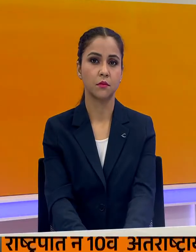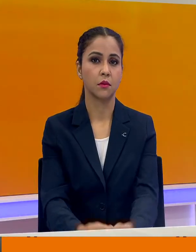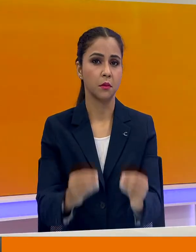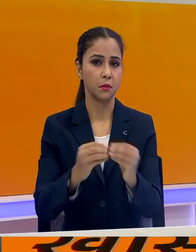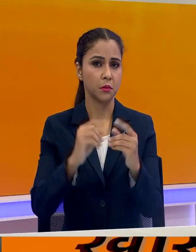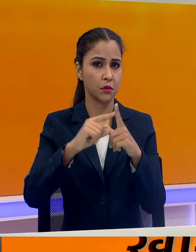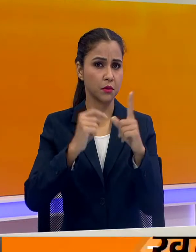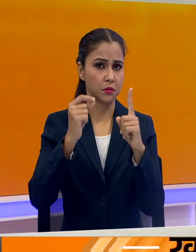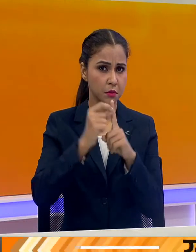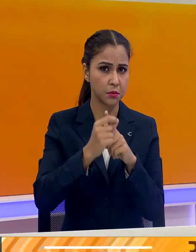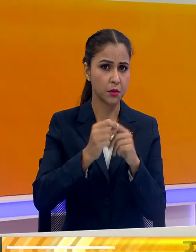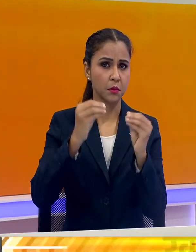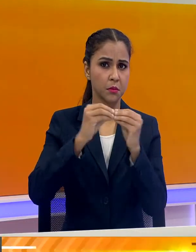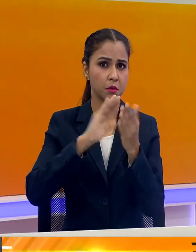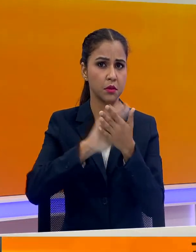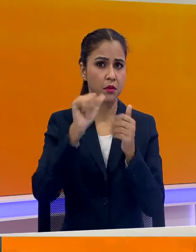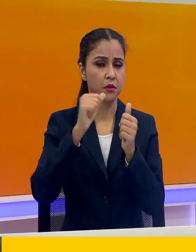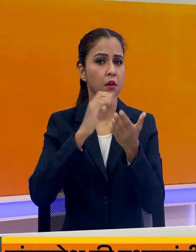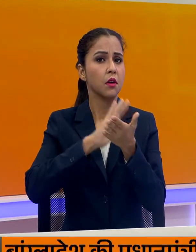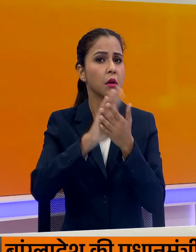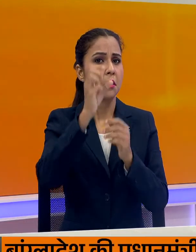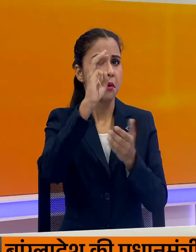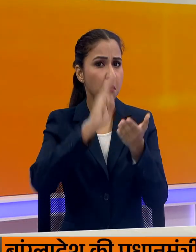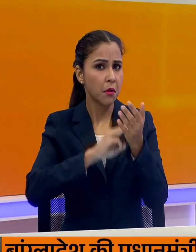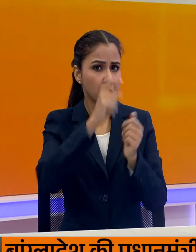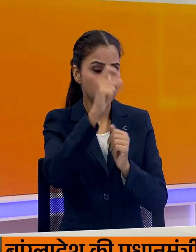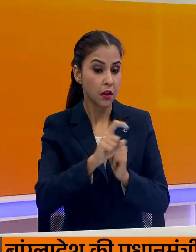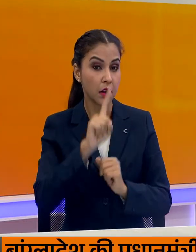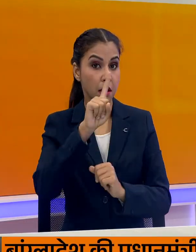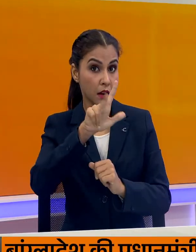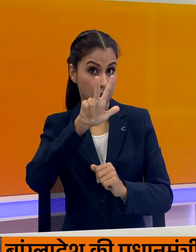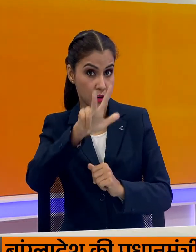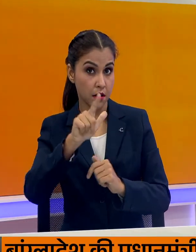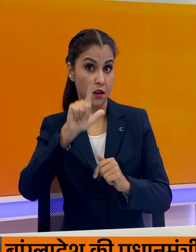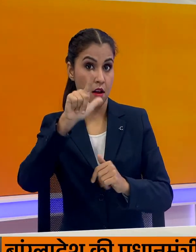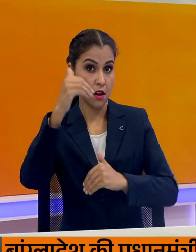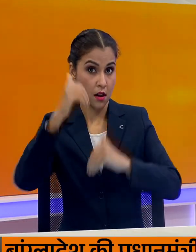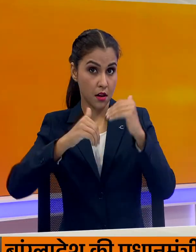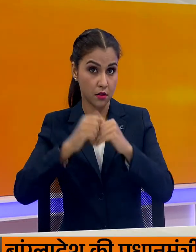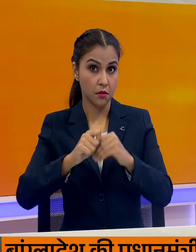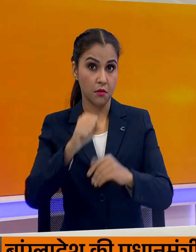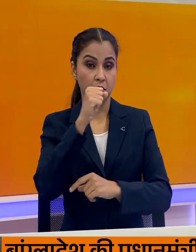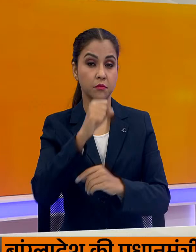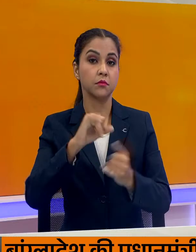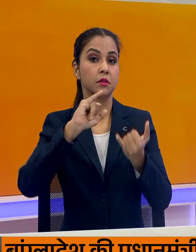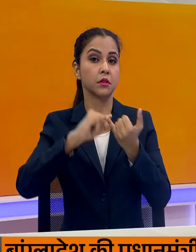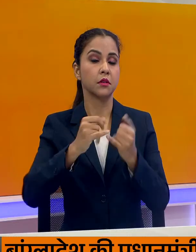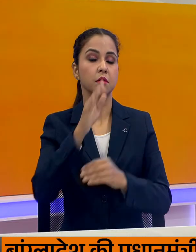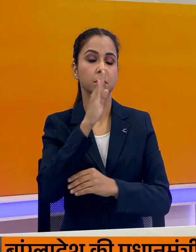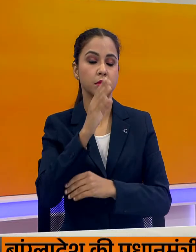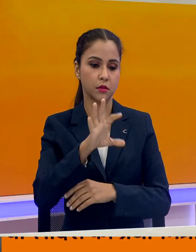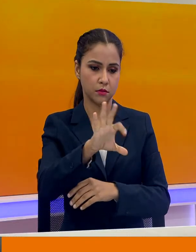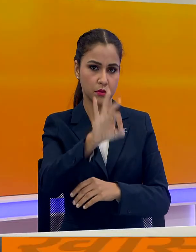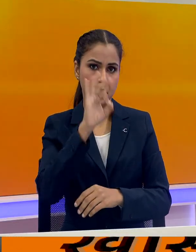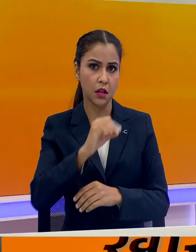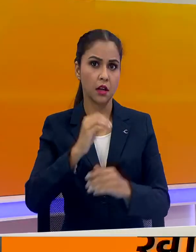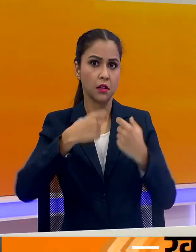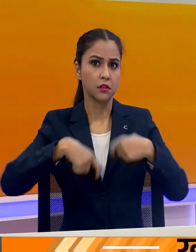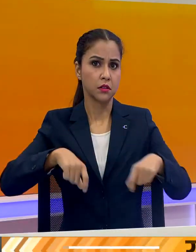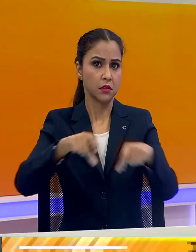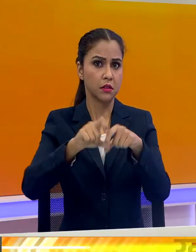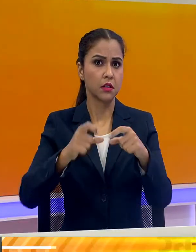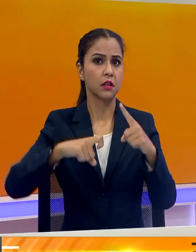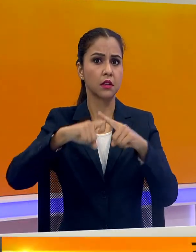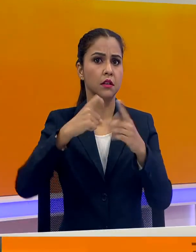भाजपा सांसद भर्तृहरि मेहताब को 18वीं लोकसभा का प्रोटेम स्पीकर नियुक्त किए जाने पर संसदीय कार्य मंत्री